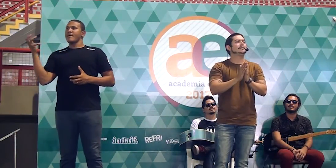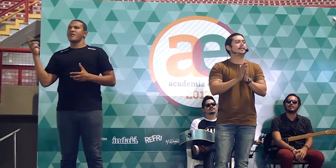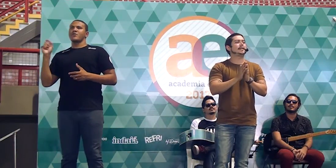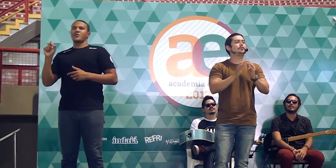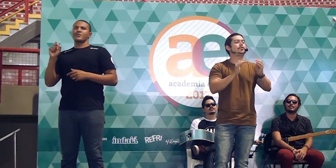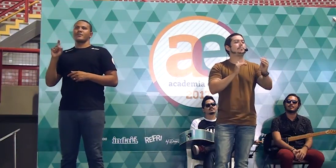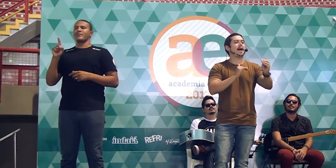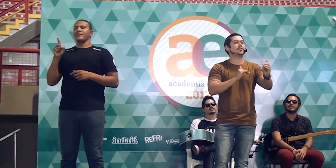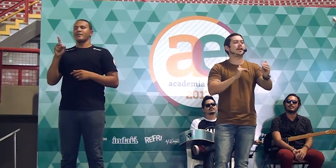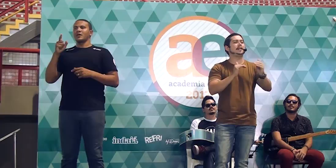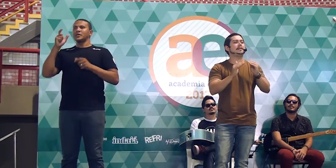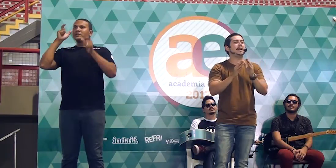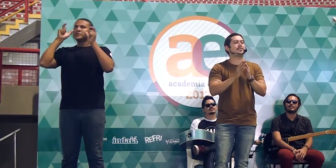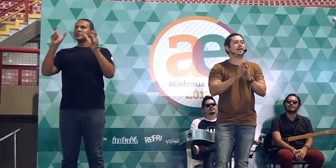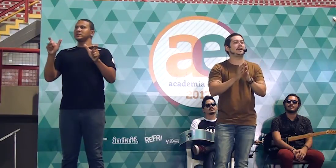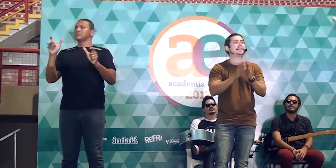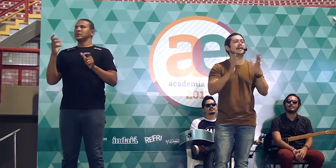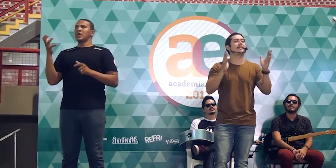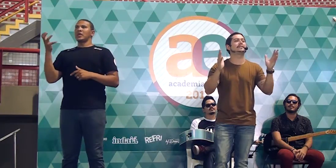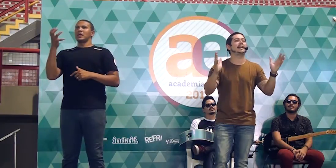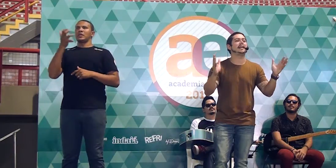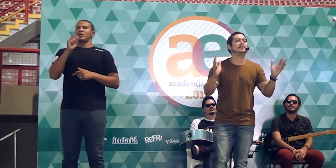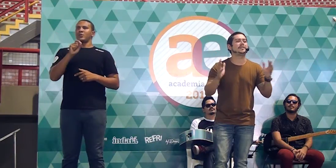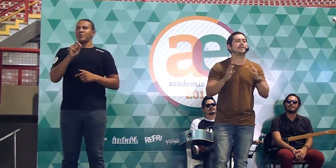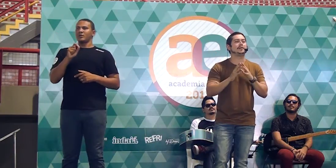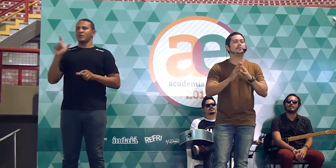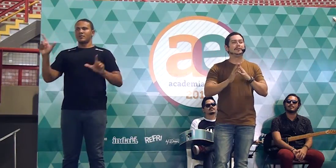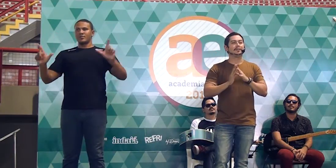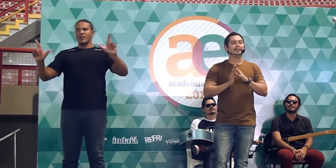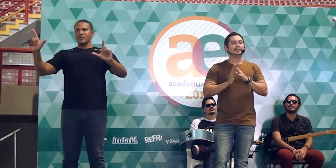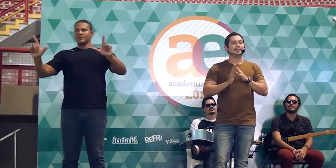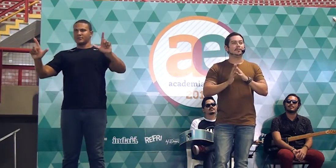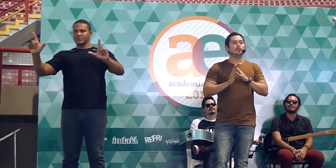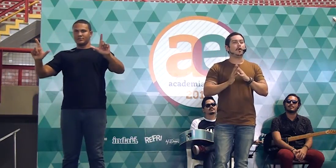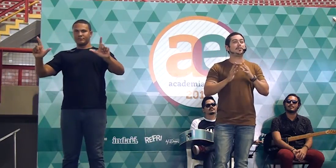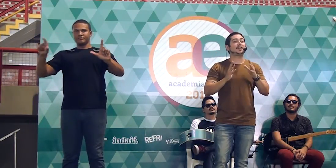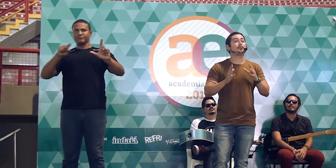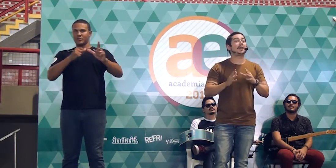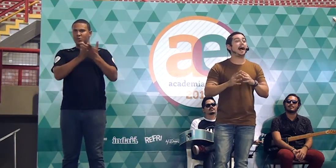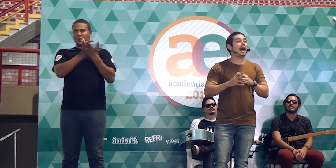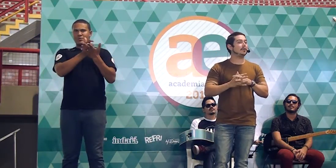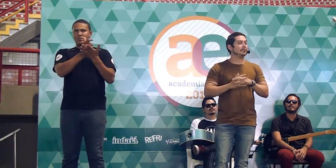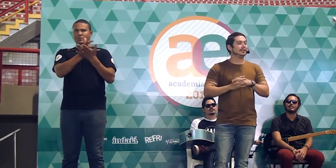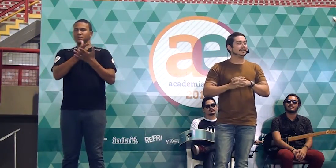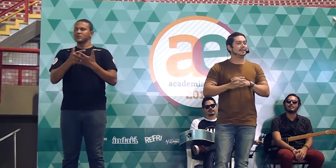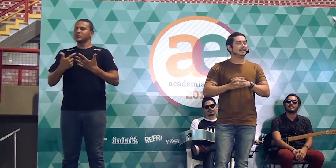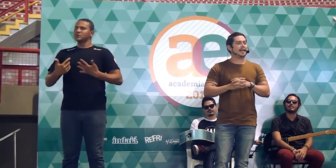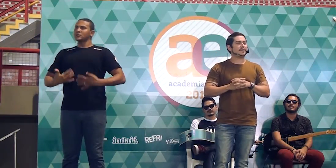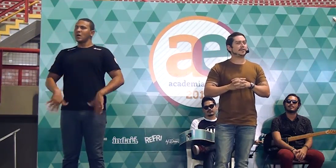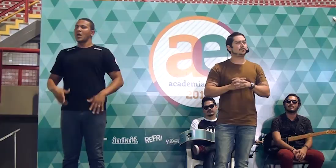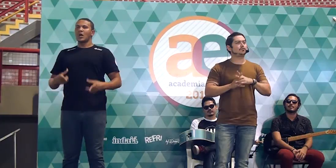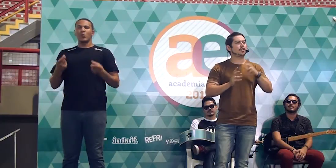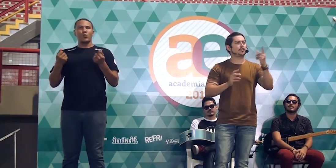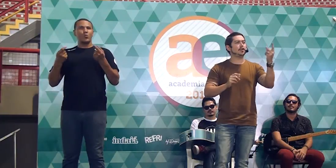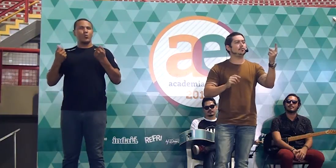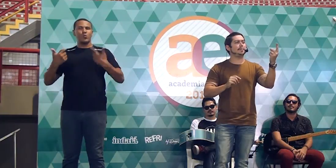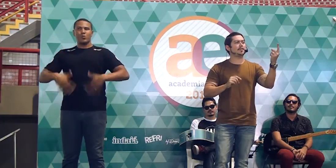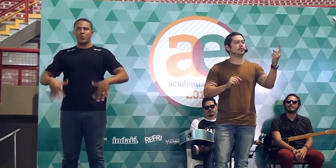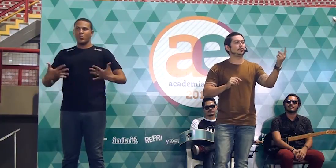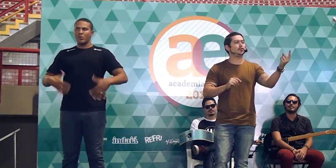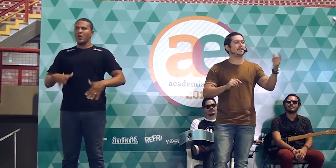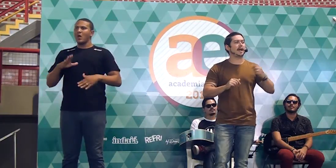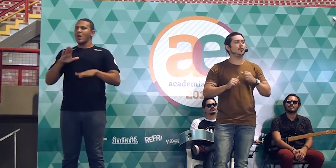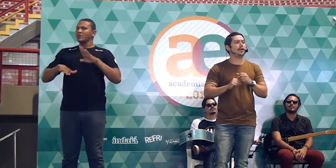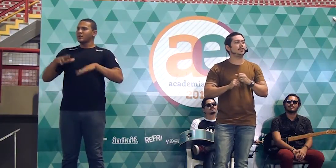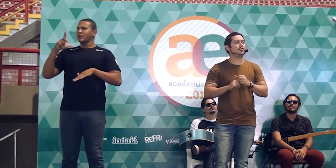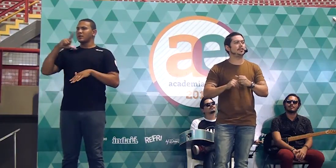brasileira, tá certo? De baixa renda e média renda, que era a televisão. Um objeto caro, que às vezes só tinha uma